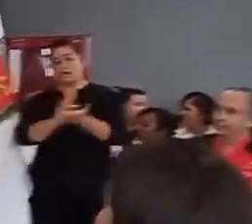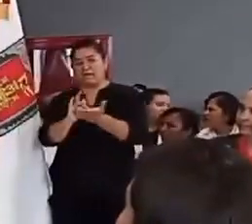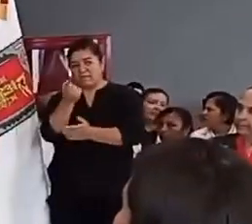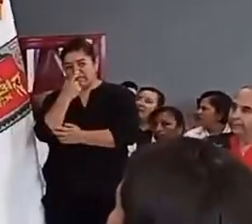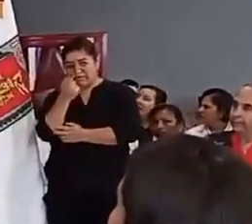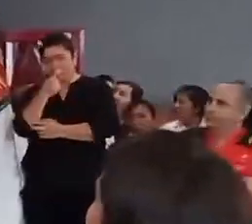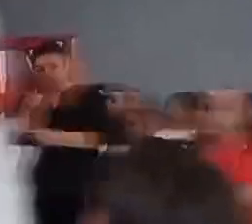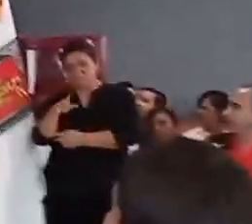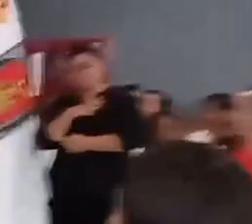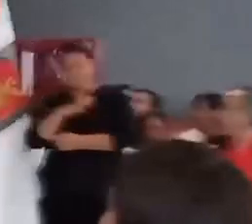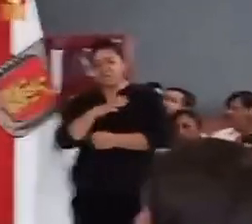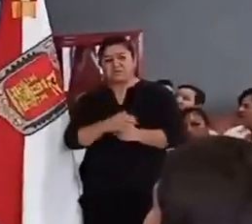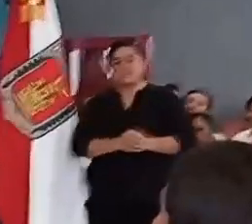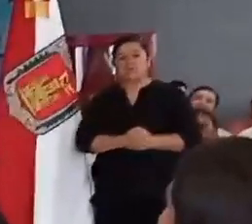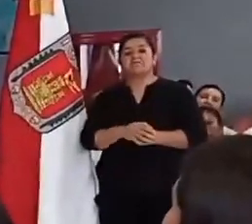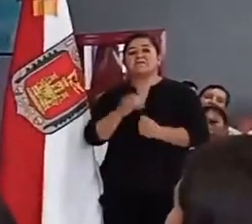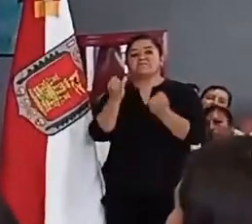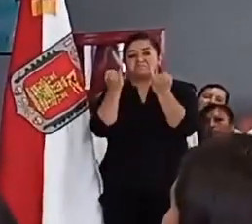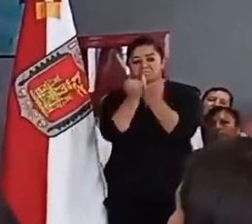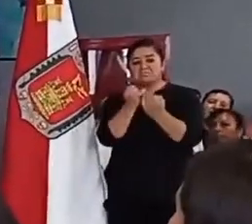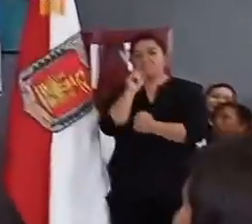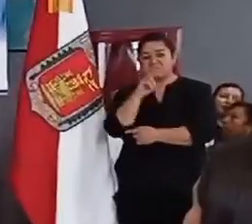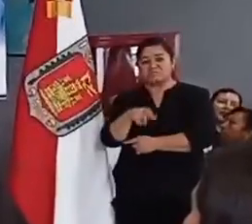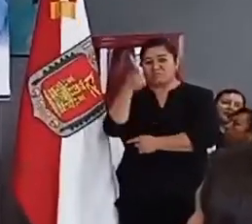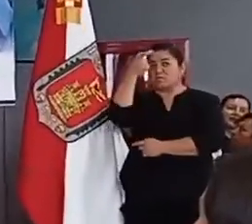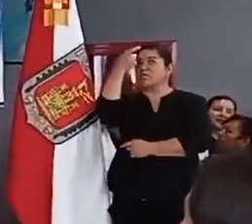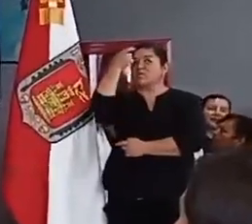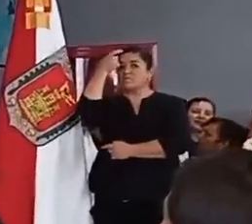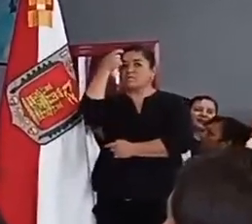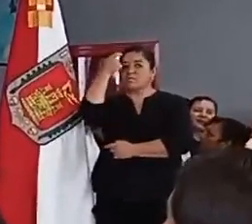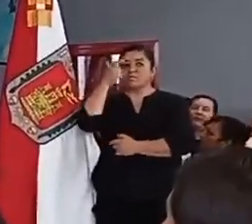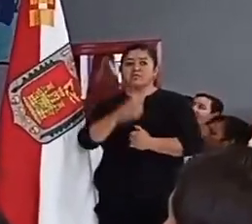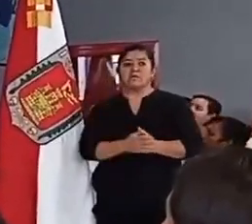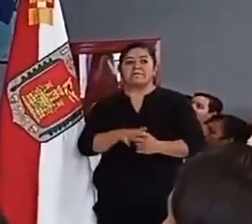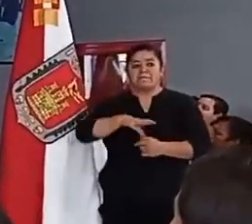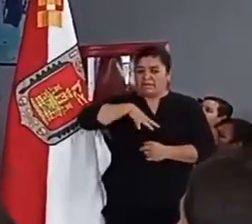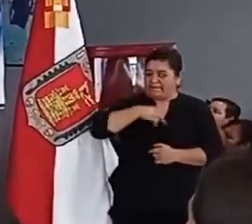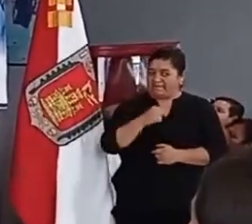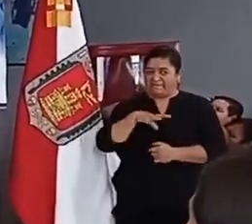propio enas lesar ningún